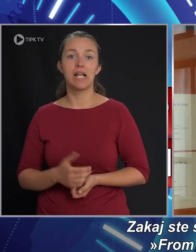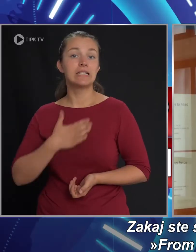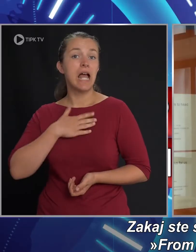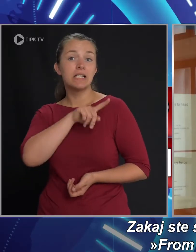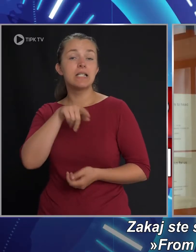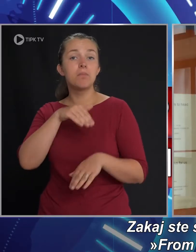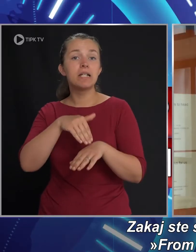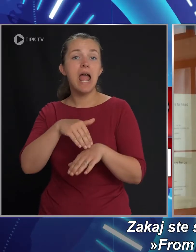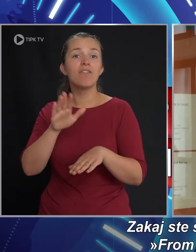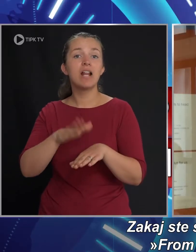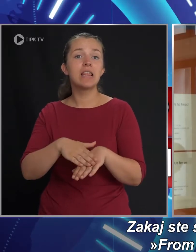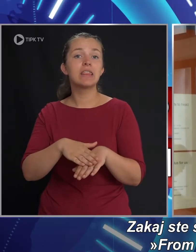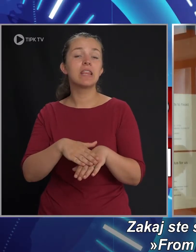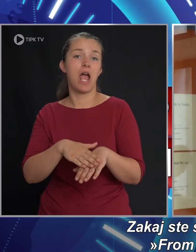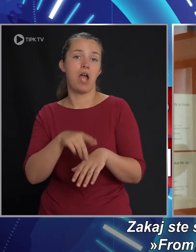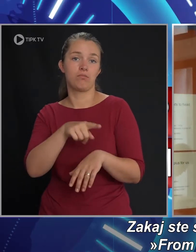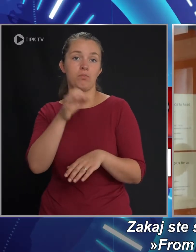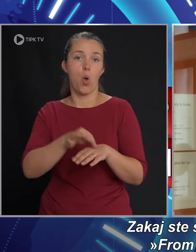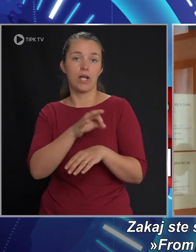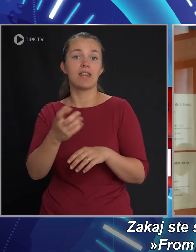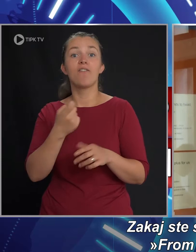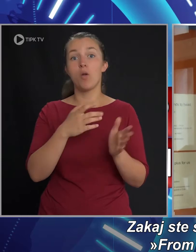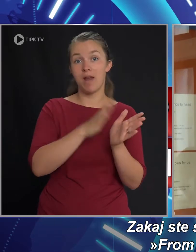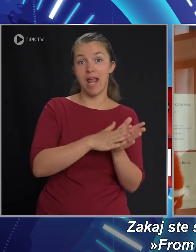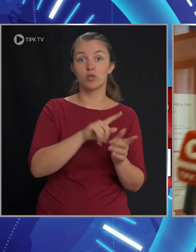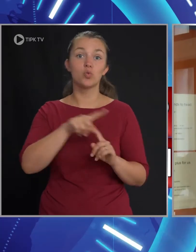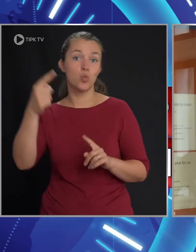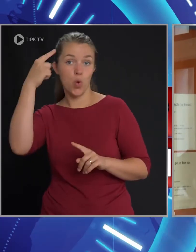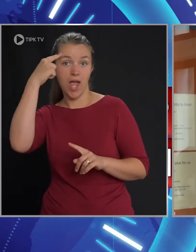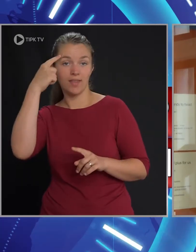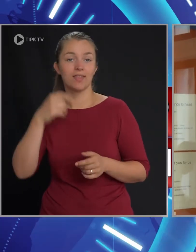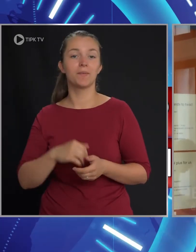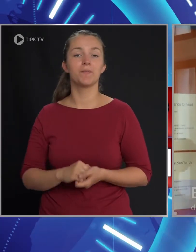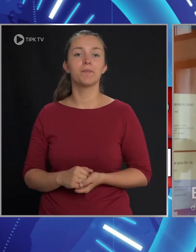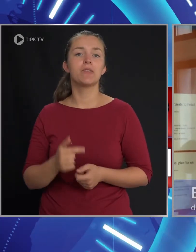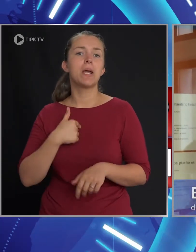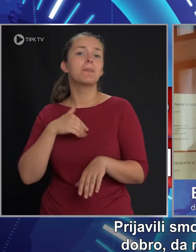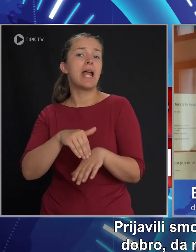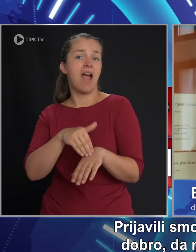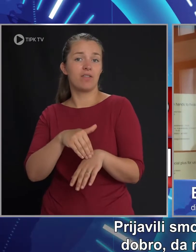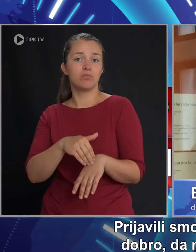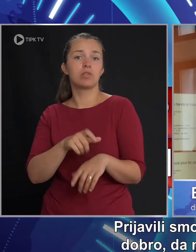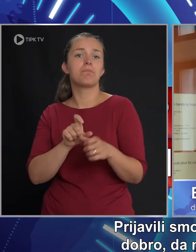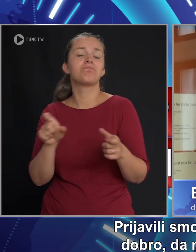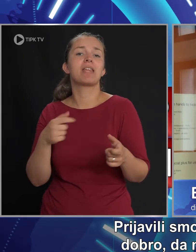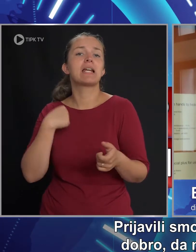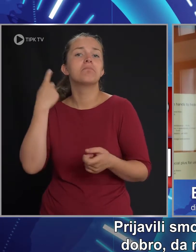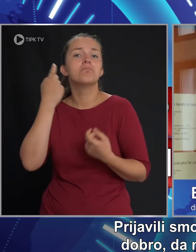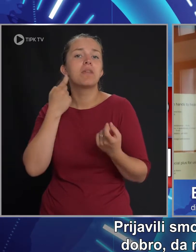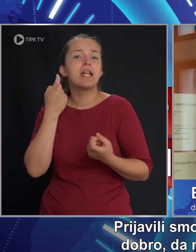Kažite, zašto se prijavili projekt From Hand to Head? Pa projekt smo